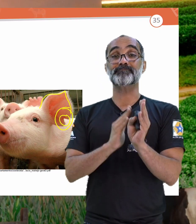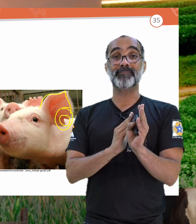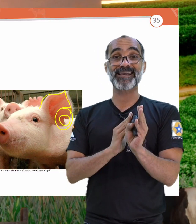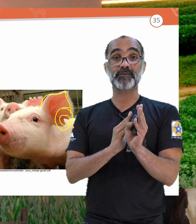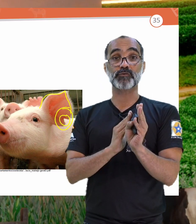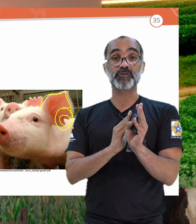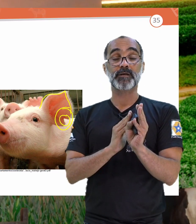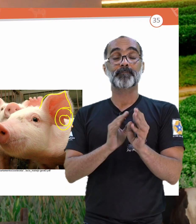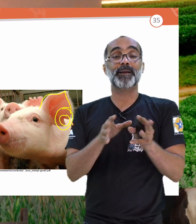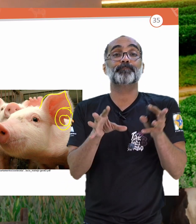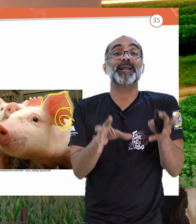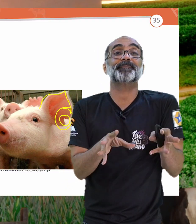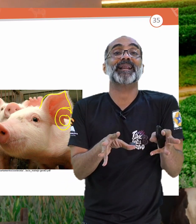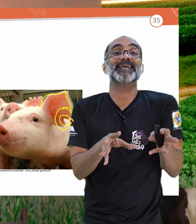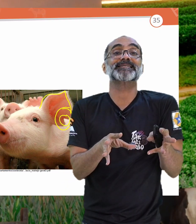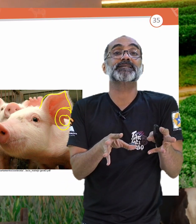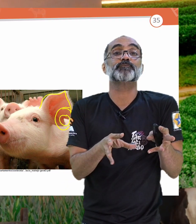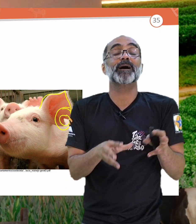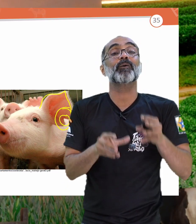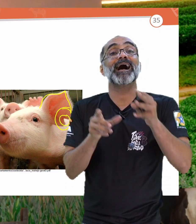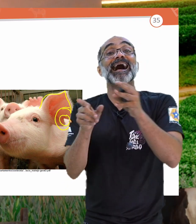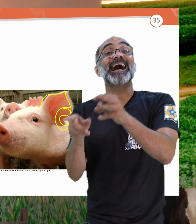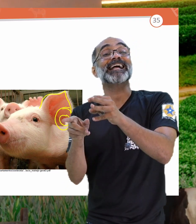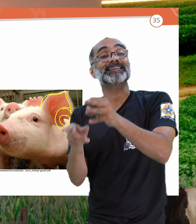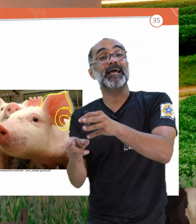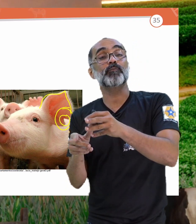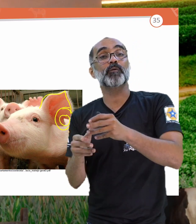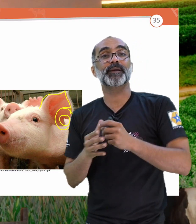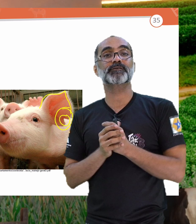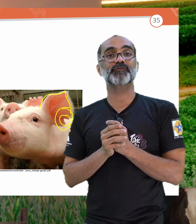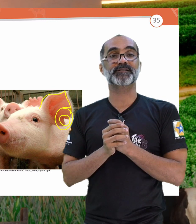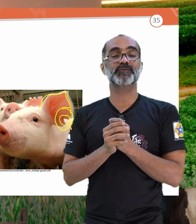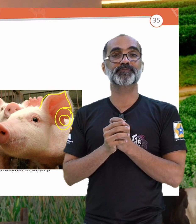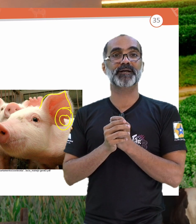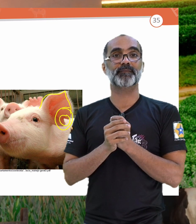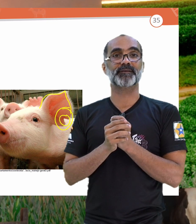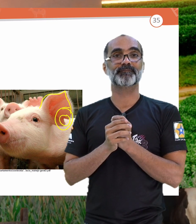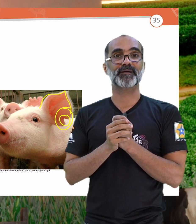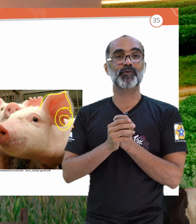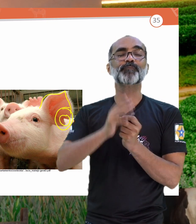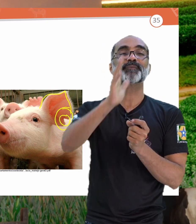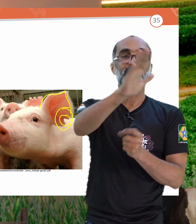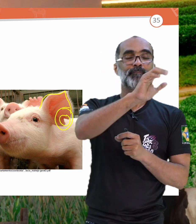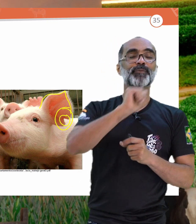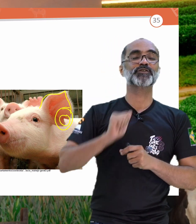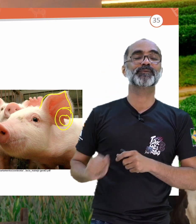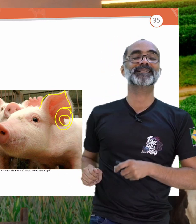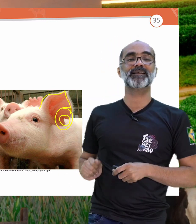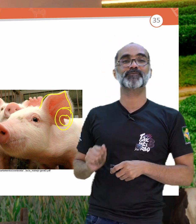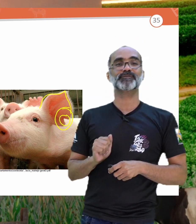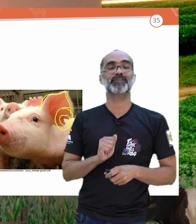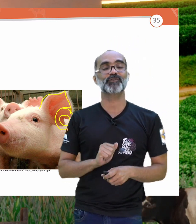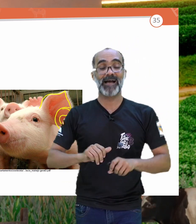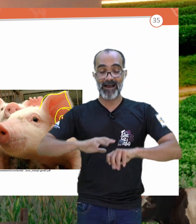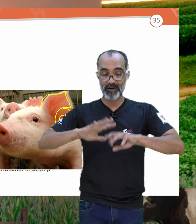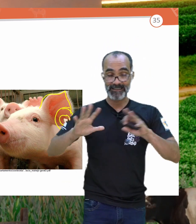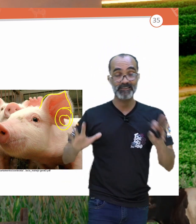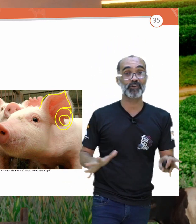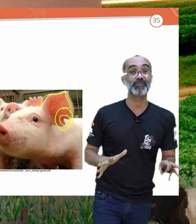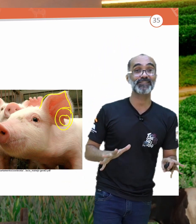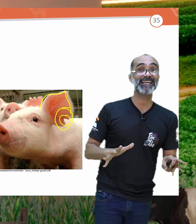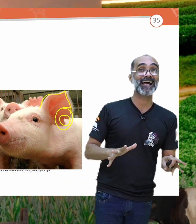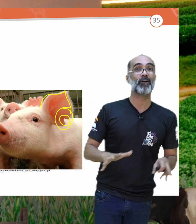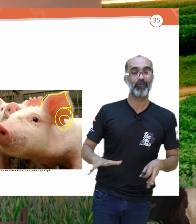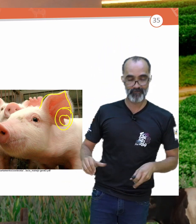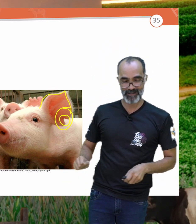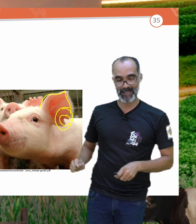dos melhores métodos para preparar esse animal até o momento de fazer o desmame, tá bom? Pode aumentar aí, meu diretor, a aula